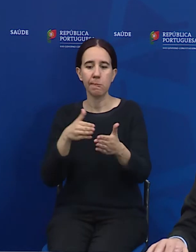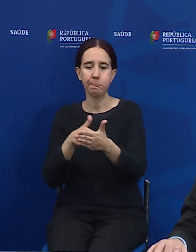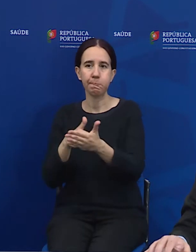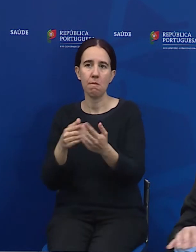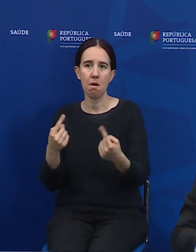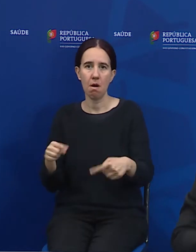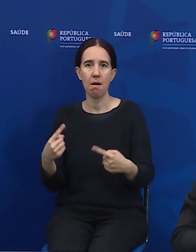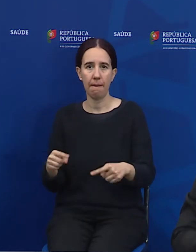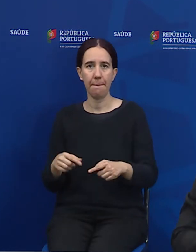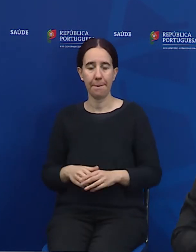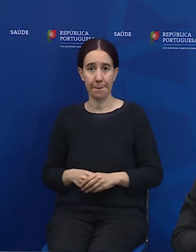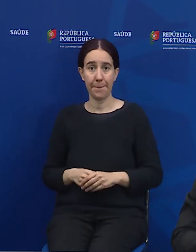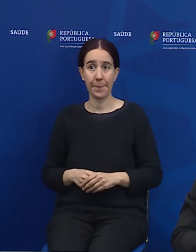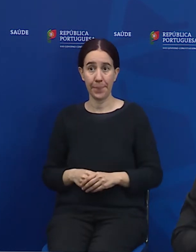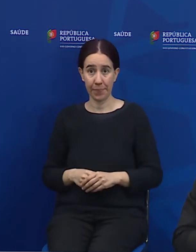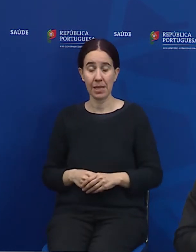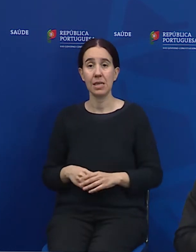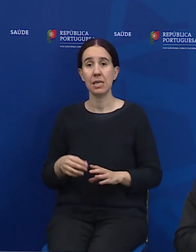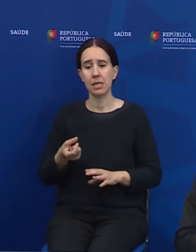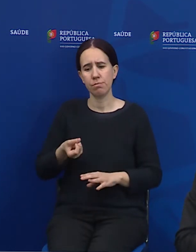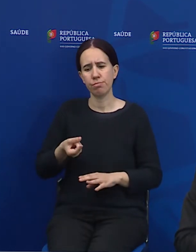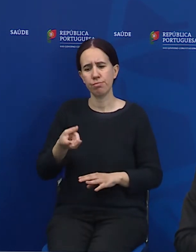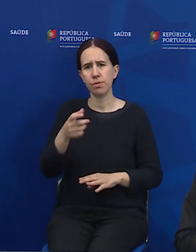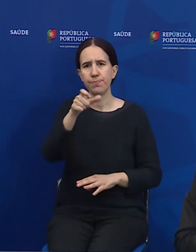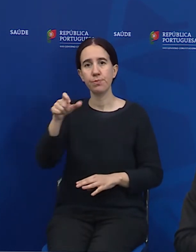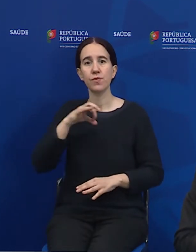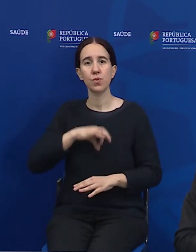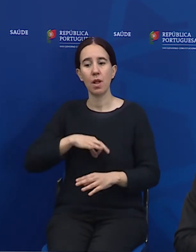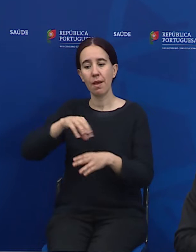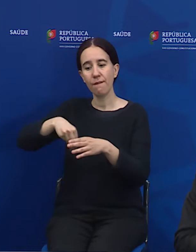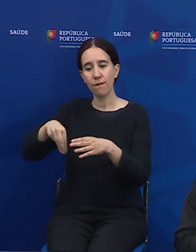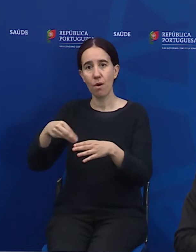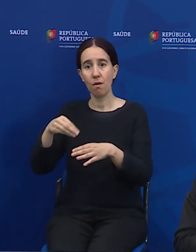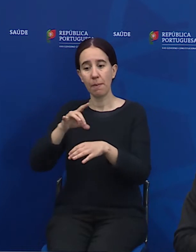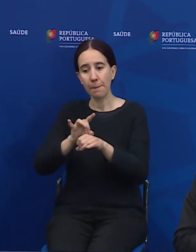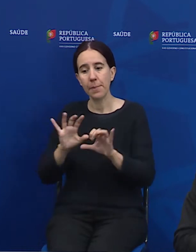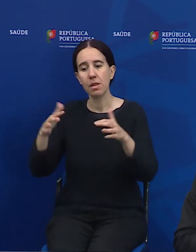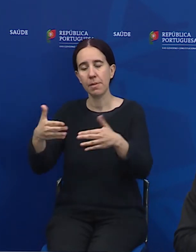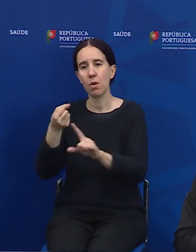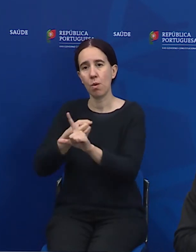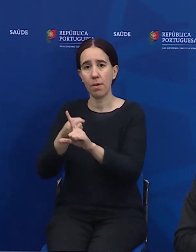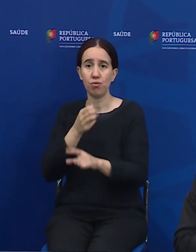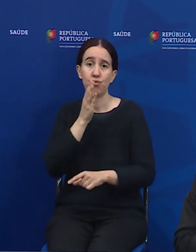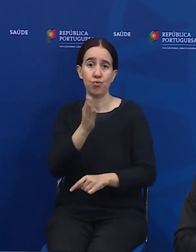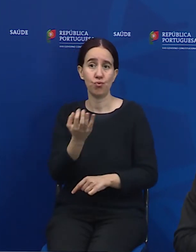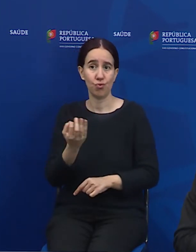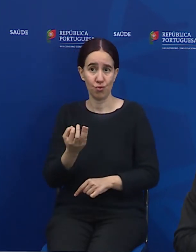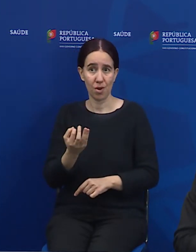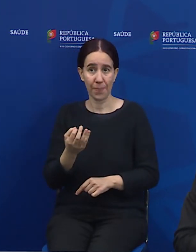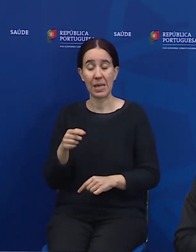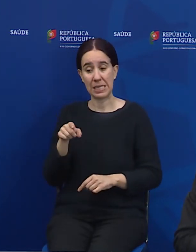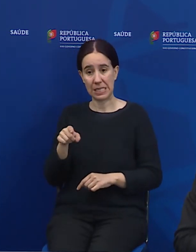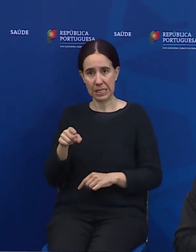obstáculos muitos são os profissionais envolvidos no combate a esta pandemia como temos dito